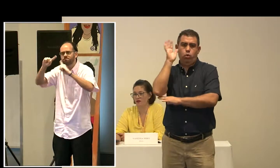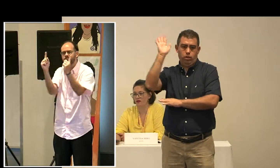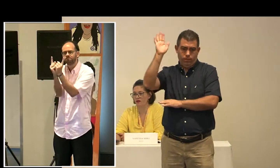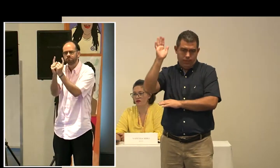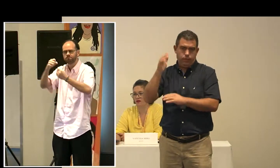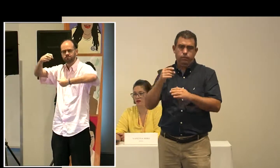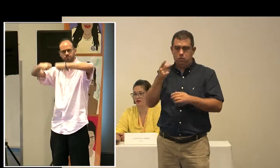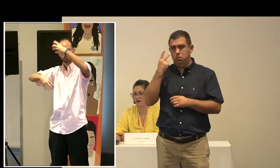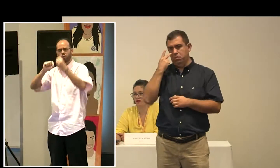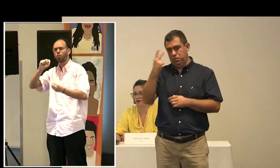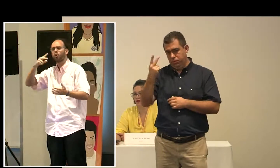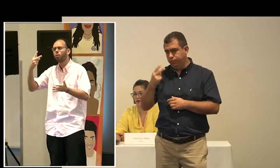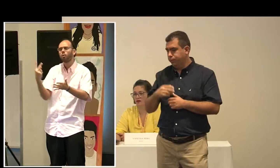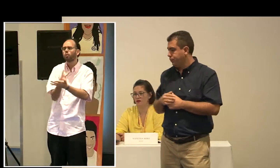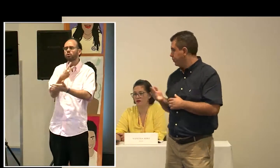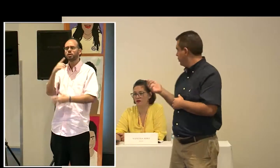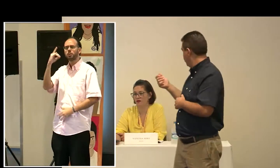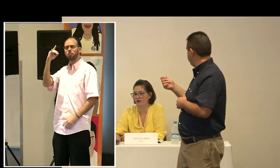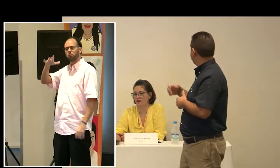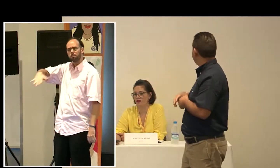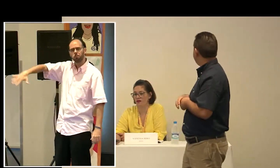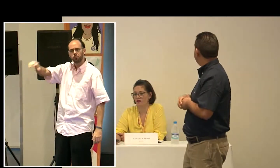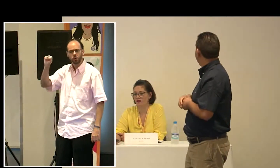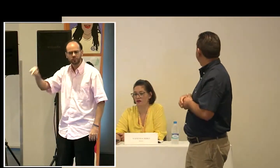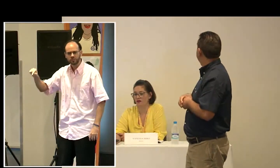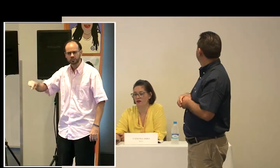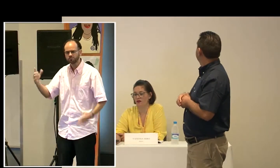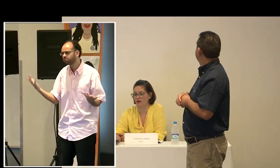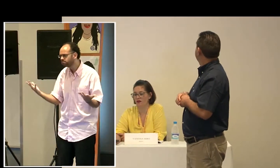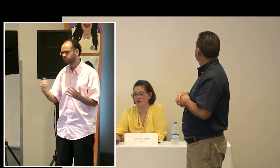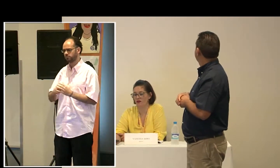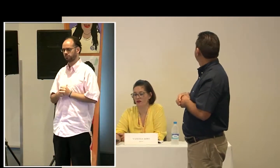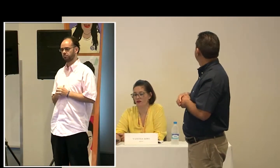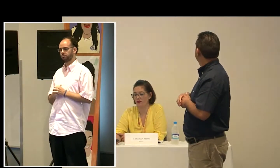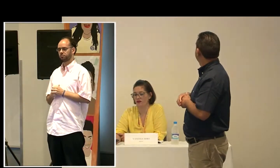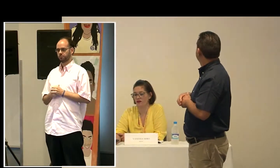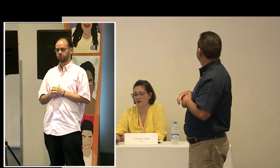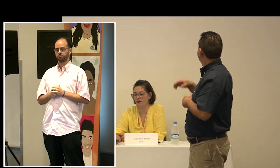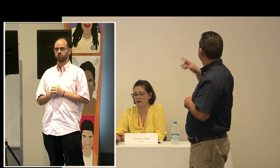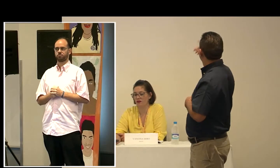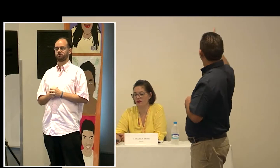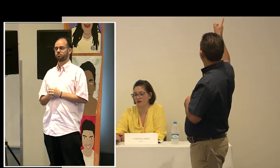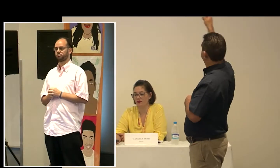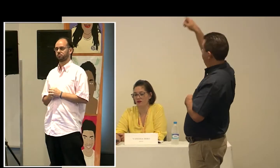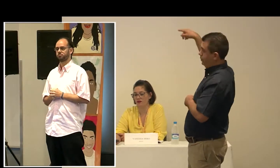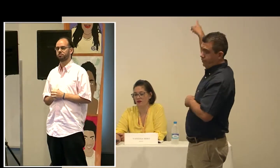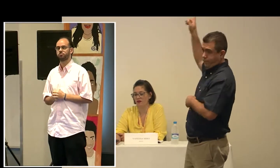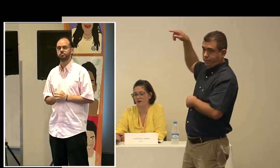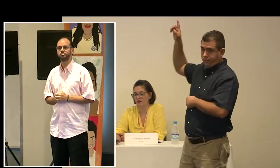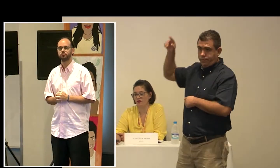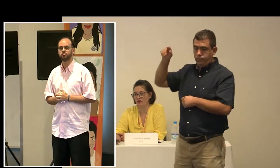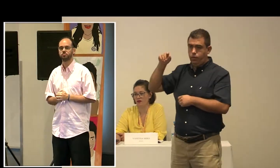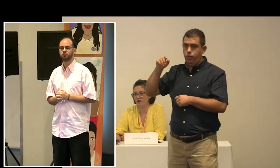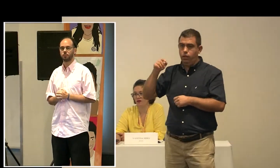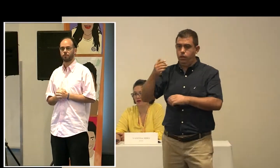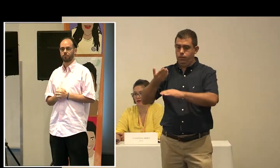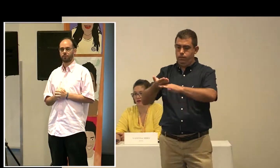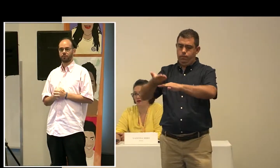Eu gostaria de explicar um pouco, de forma resumida, sobre a história da comunidade surda na Bolívia.